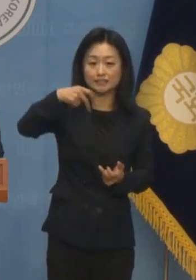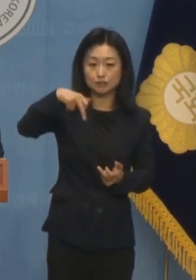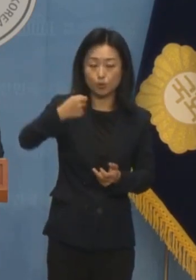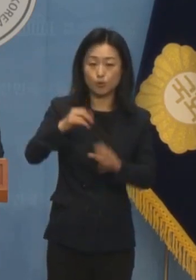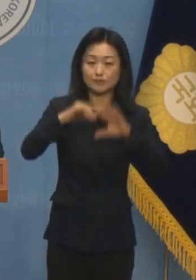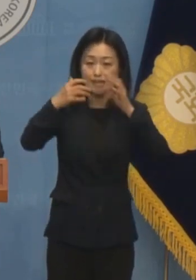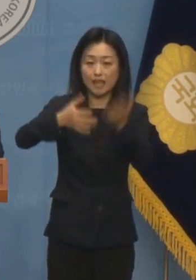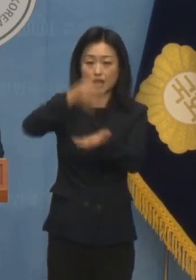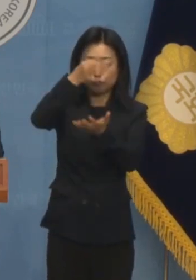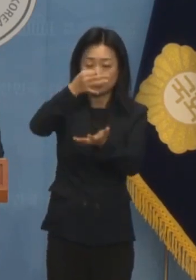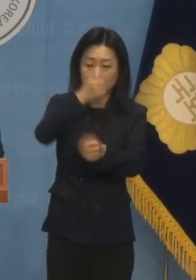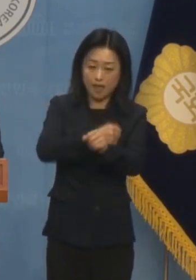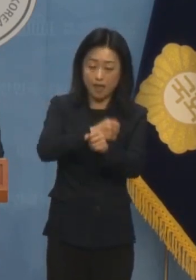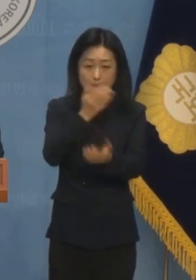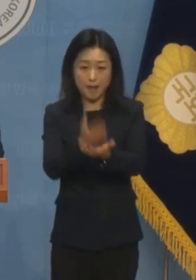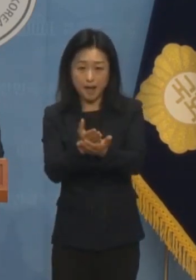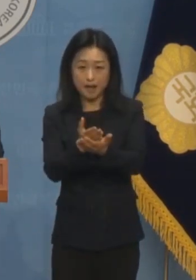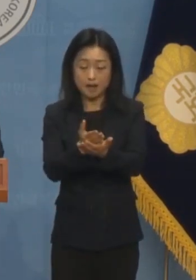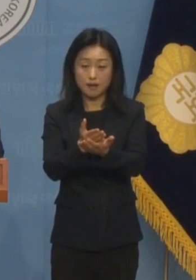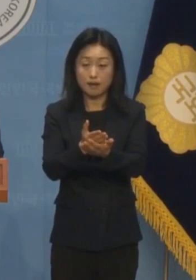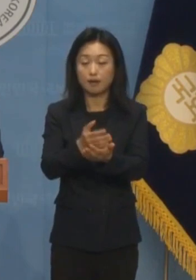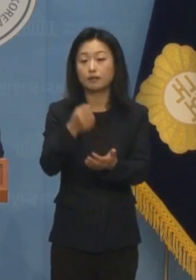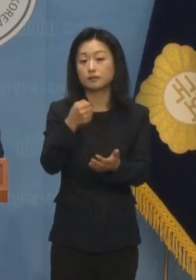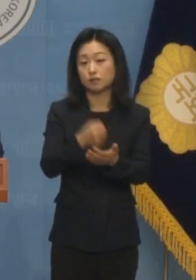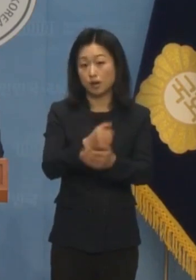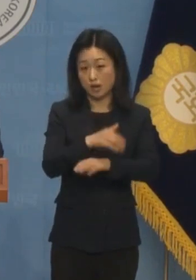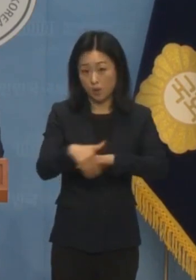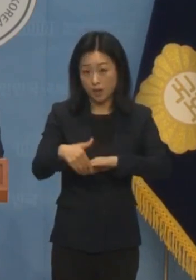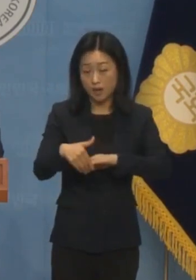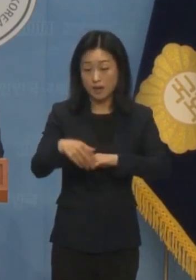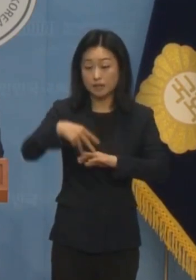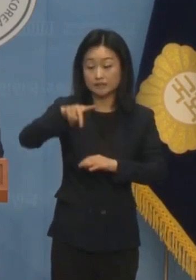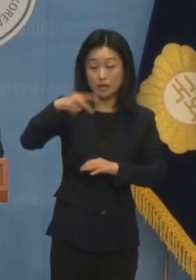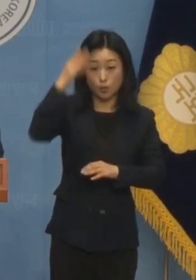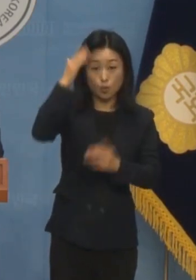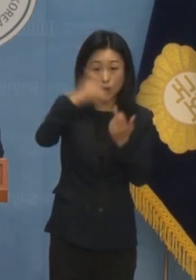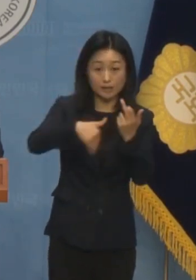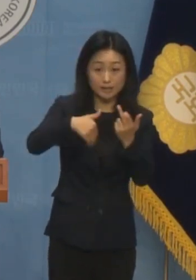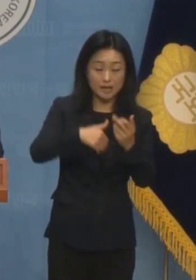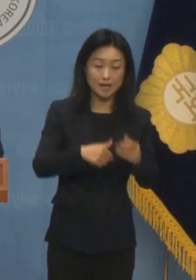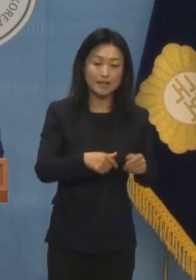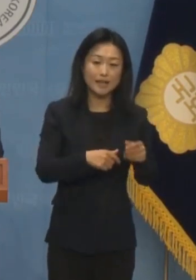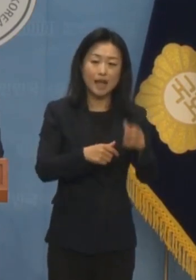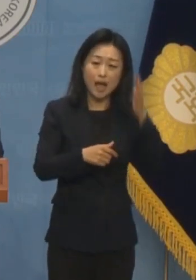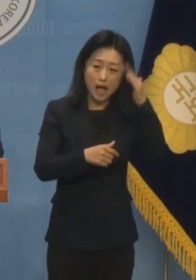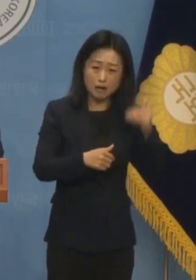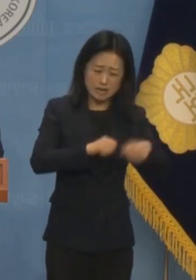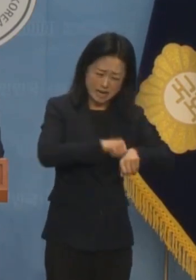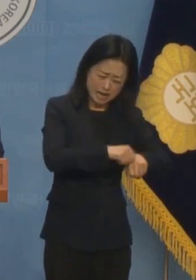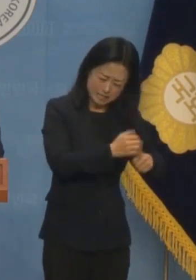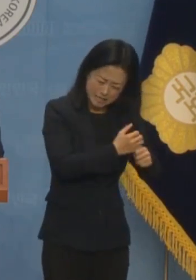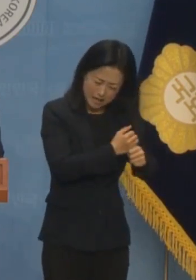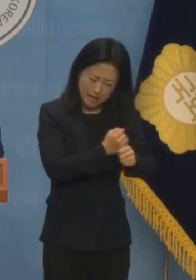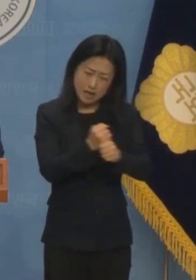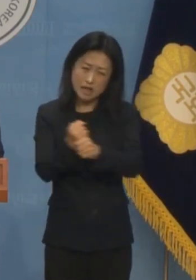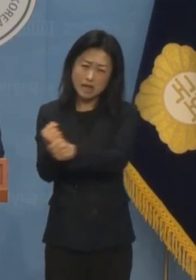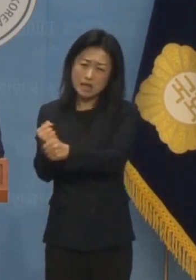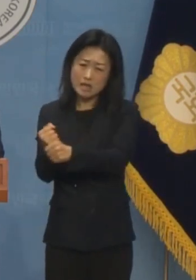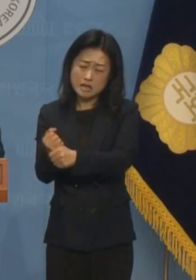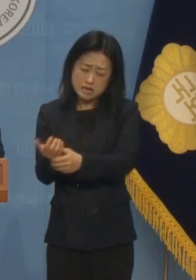여부가 결정됩니다 사도 강사는 조선인 강제노역이 우리 역사의